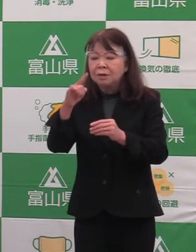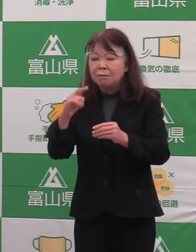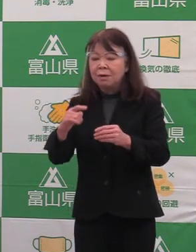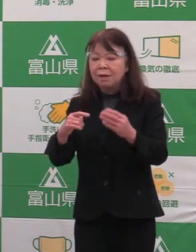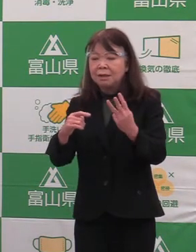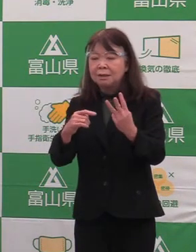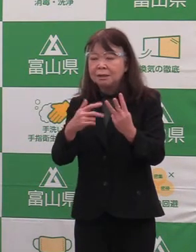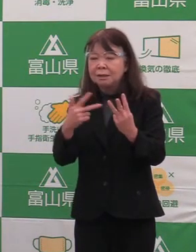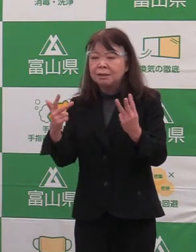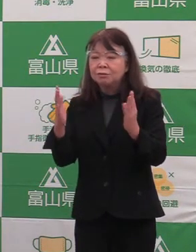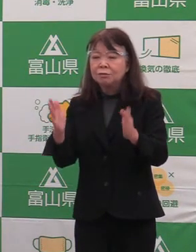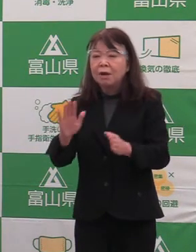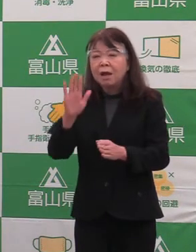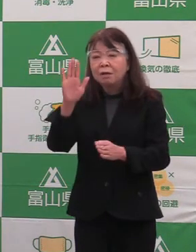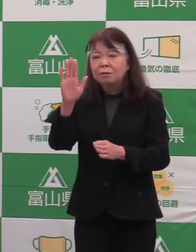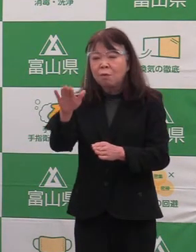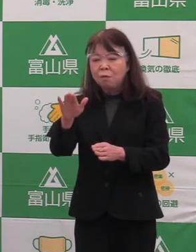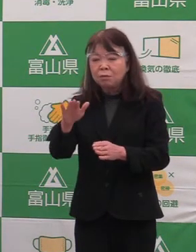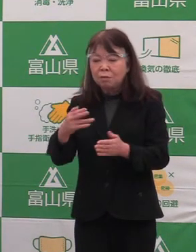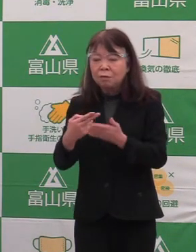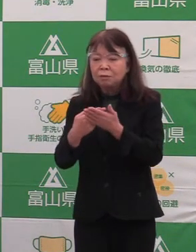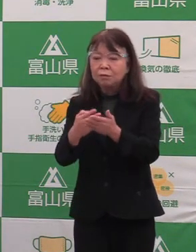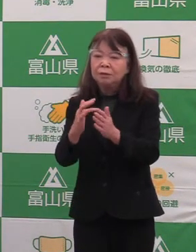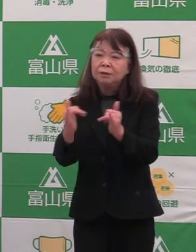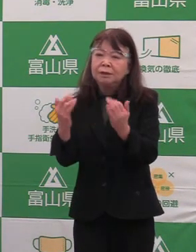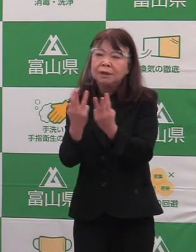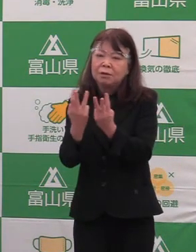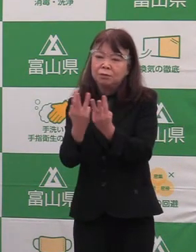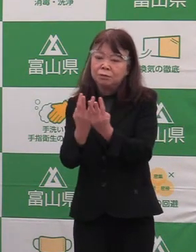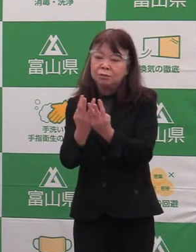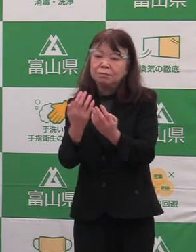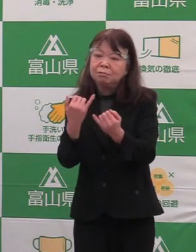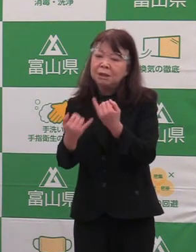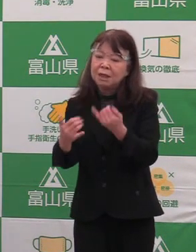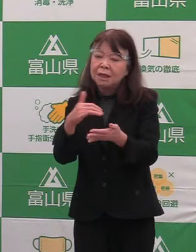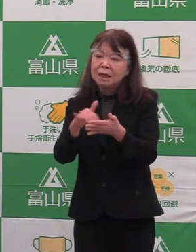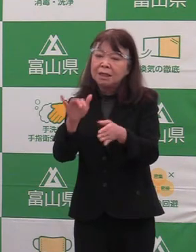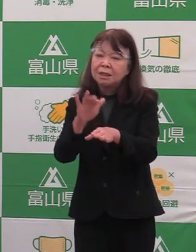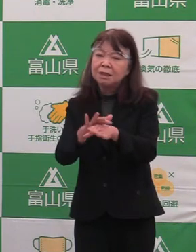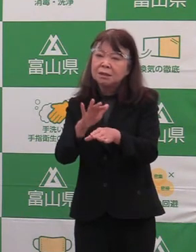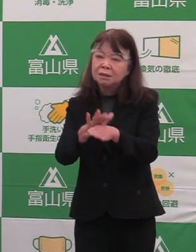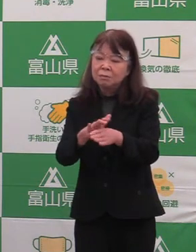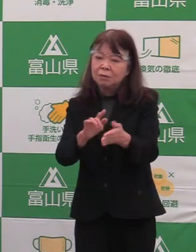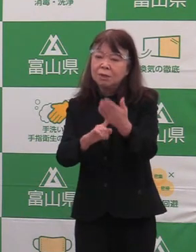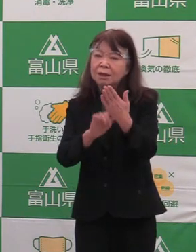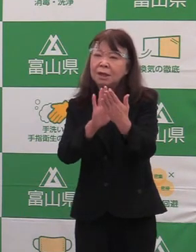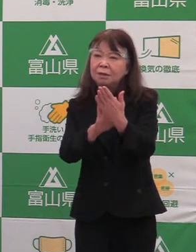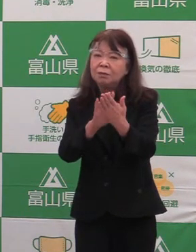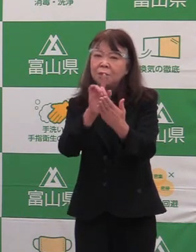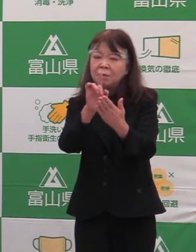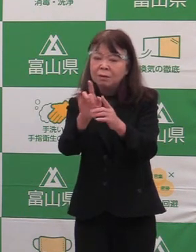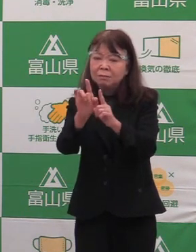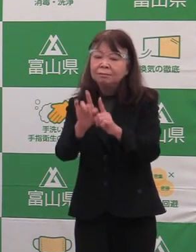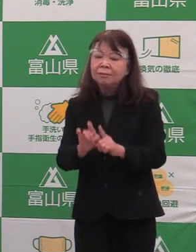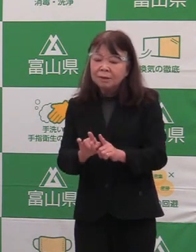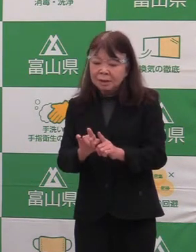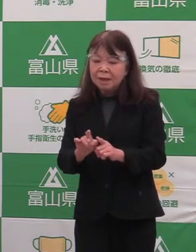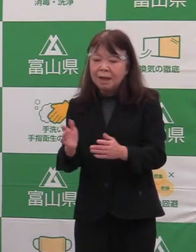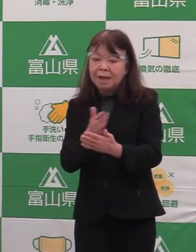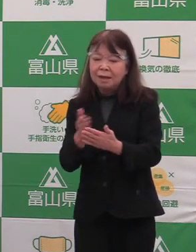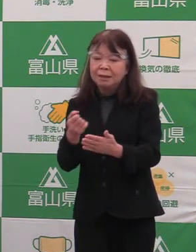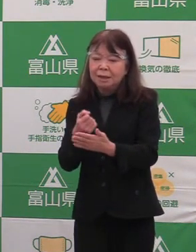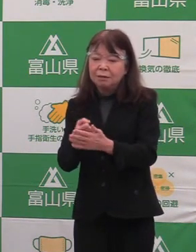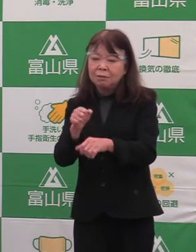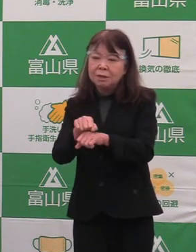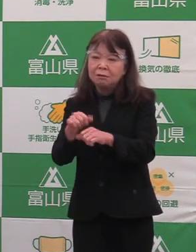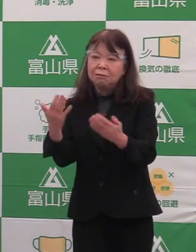入院者数、感染者数などという、予測する、そんな計算式も示されましたので、そんなものも活用しながらまた判断することには